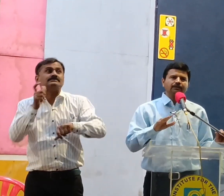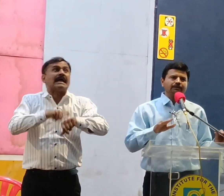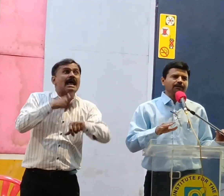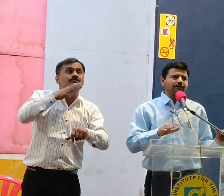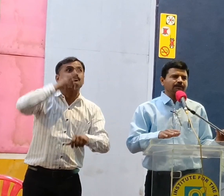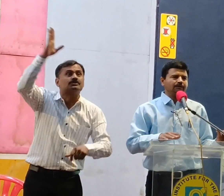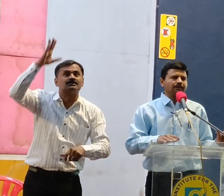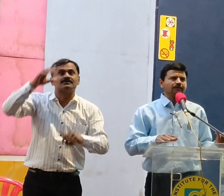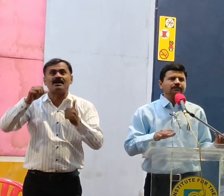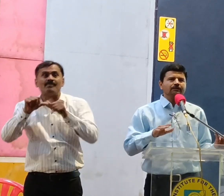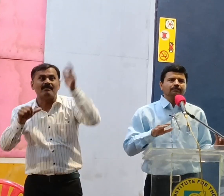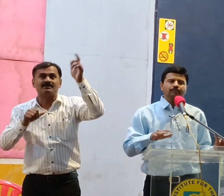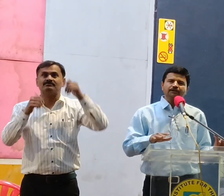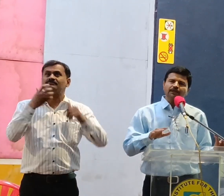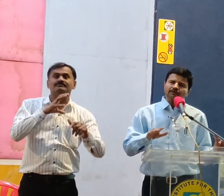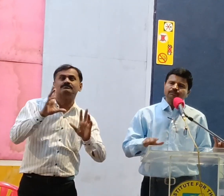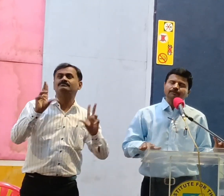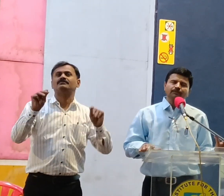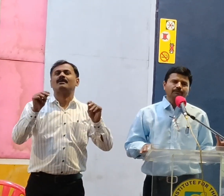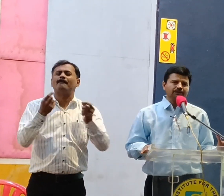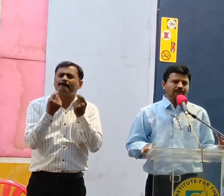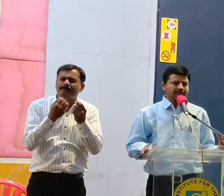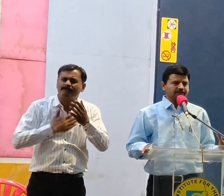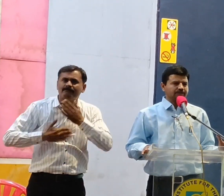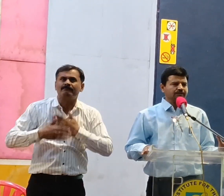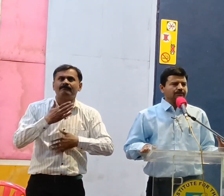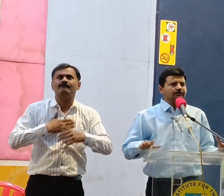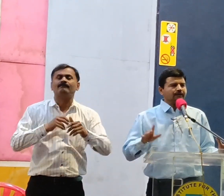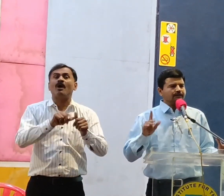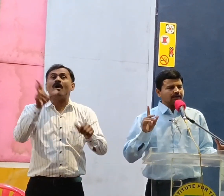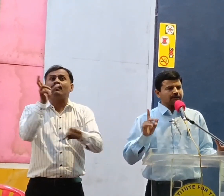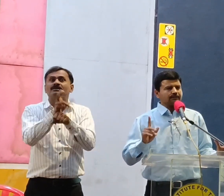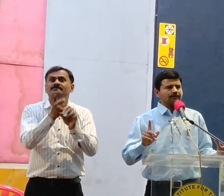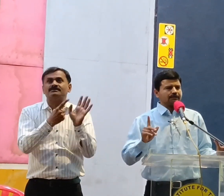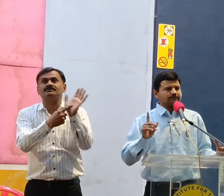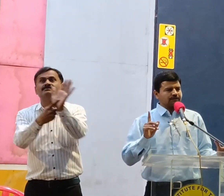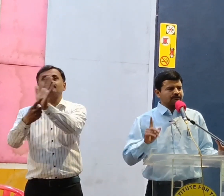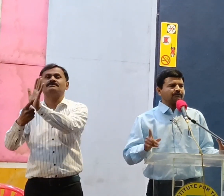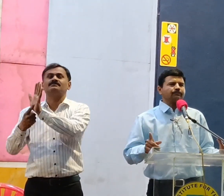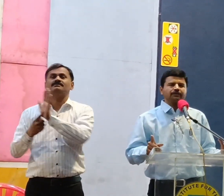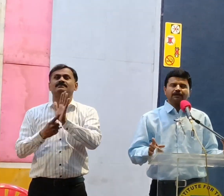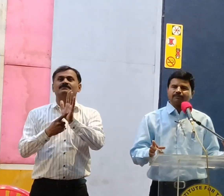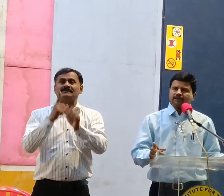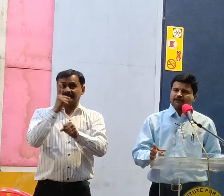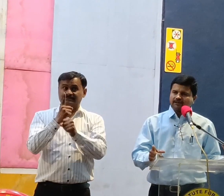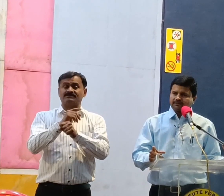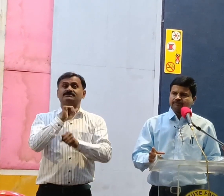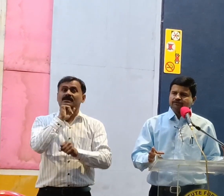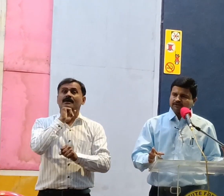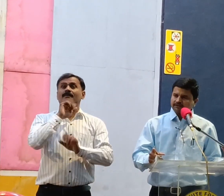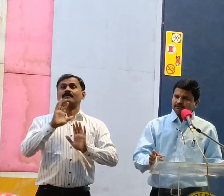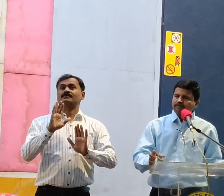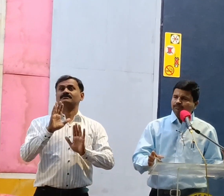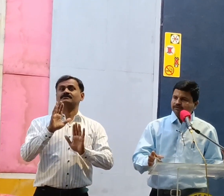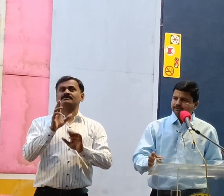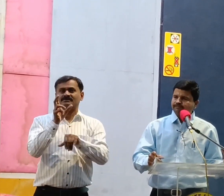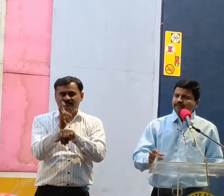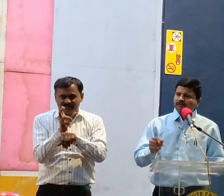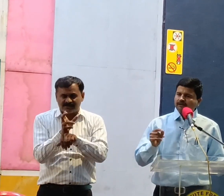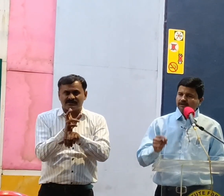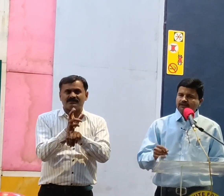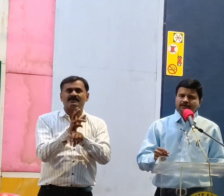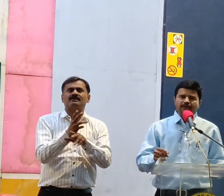તમારા દીકરા દીકરીના બધા જ પેપર બતાવે છે. એ દરેકે દરેક શિક્ષક પણ ત્યાં બેઠેલા છે, વિષય શિક્ષક પણ